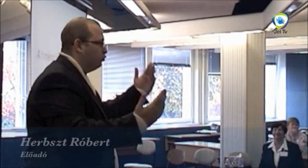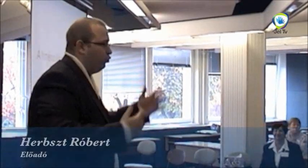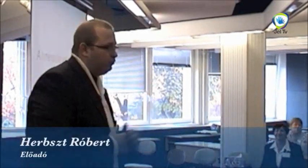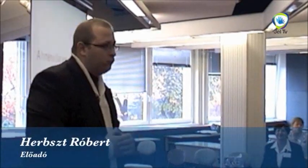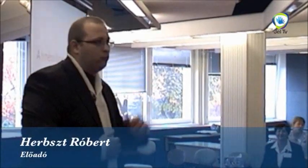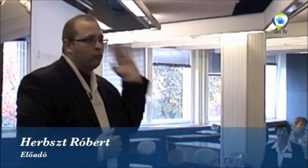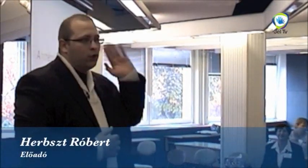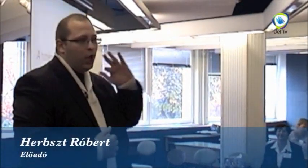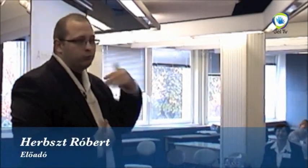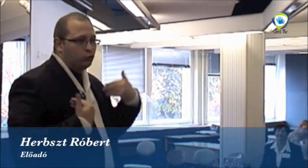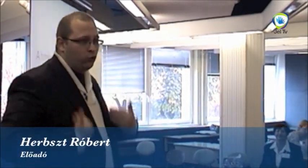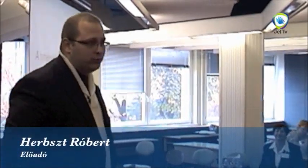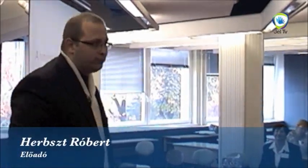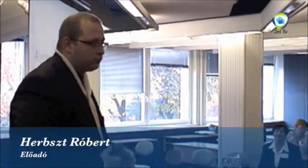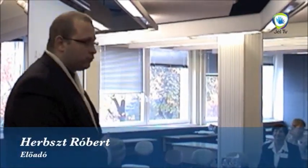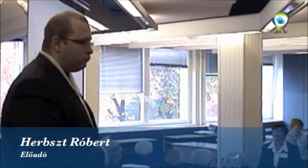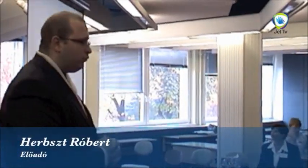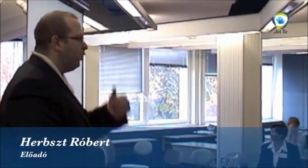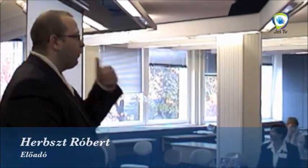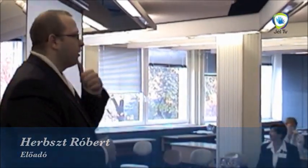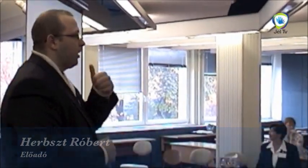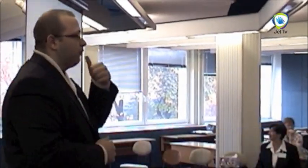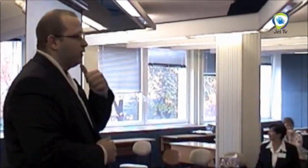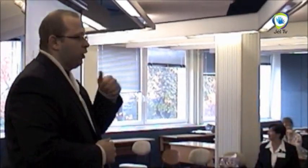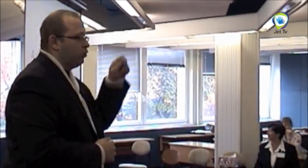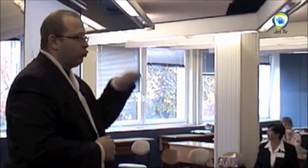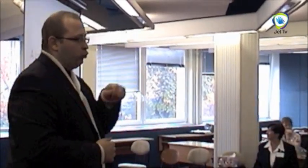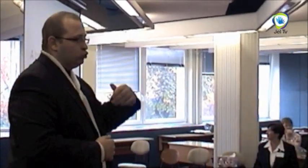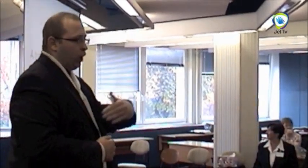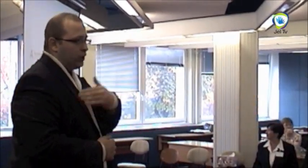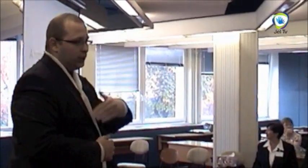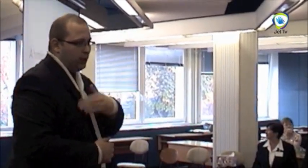Mindenkit sok szeretettel, Herbst Robert vagyok, a Pázmány